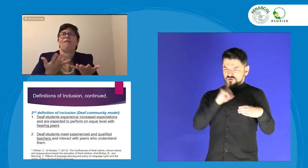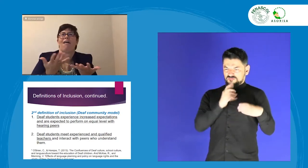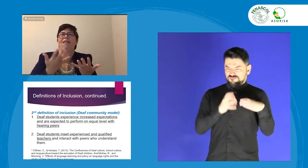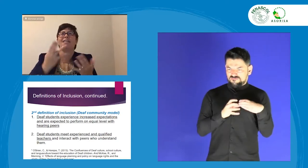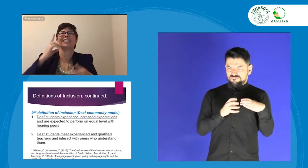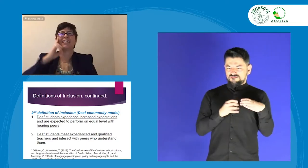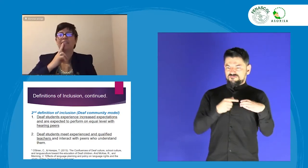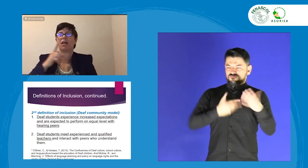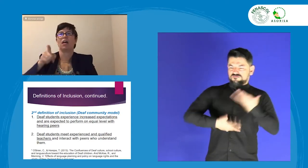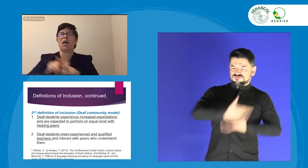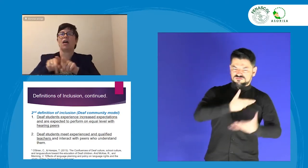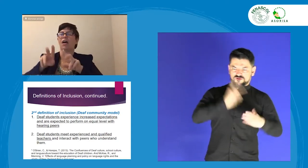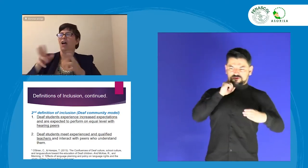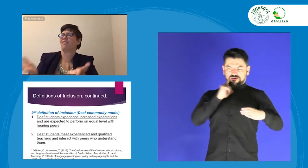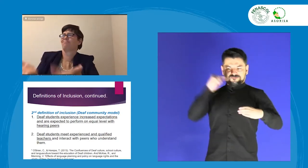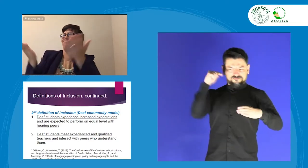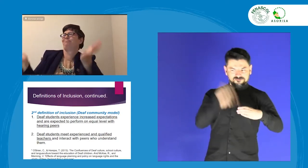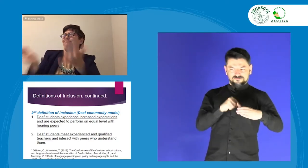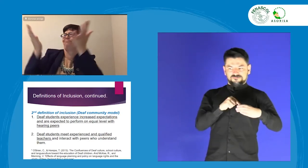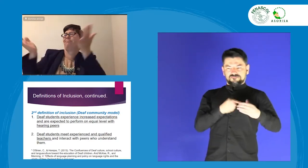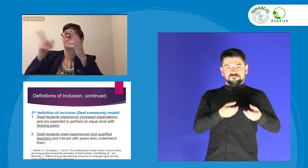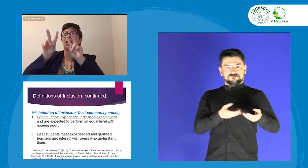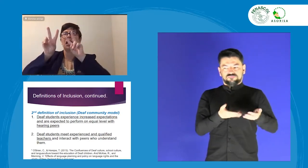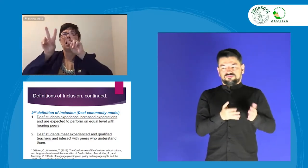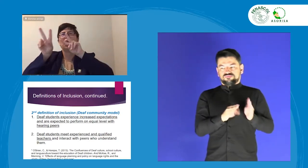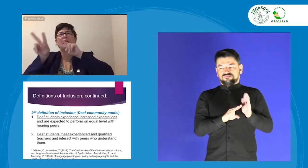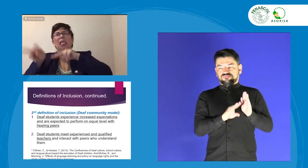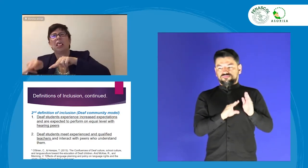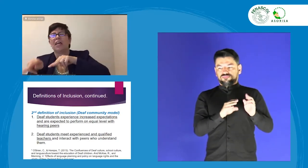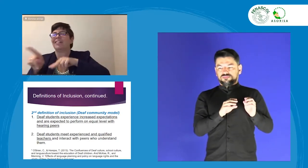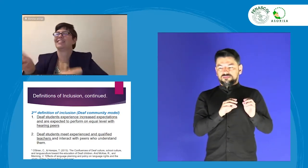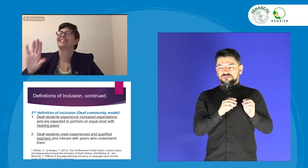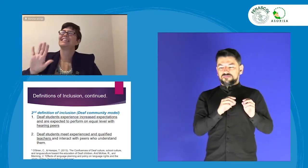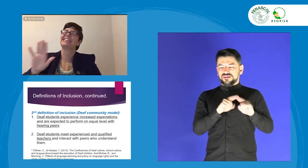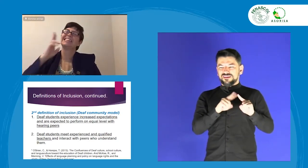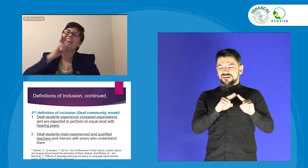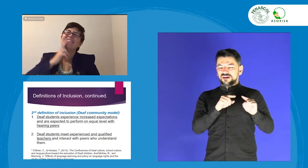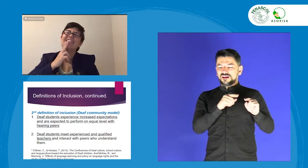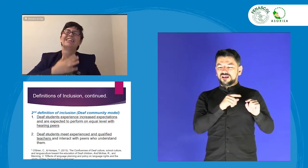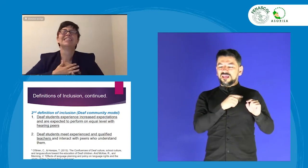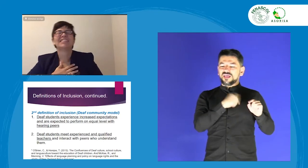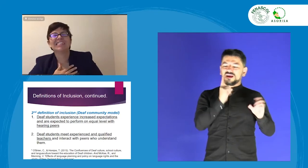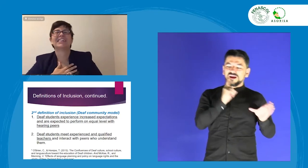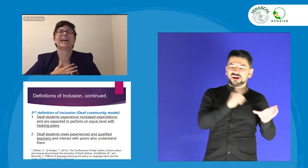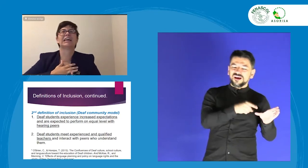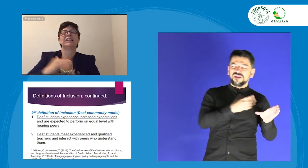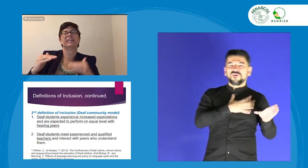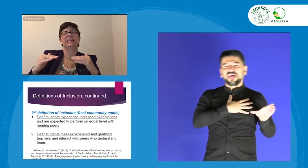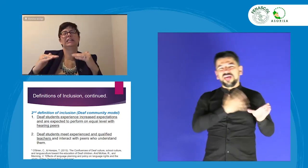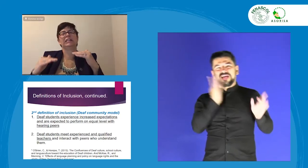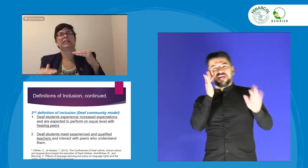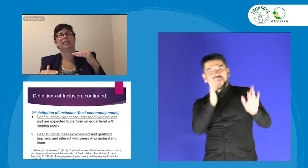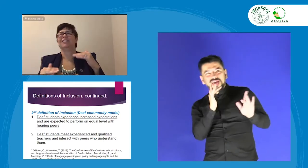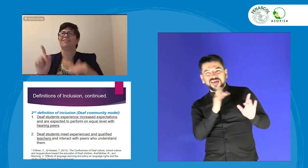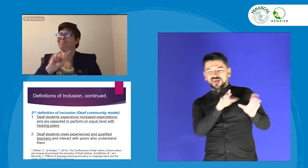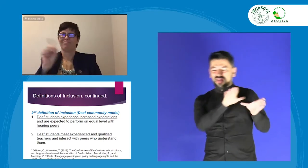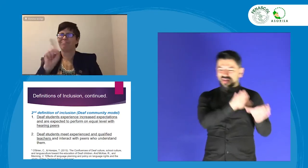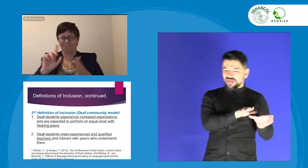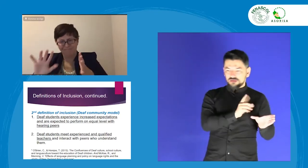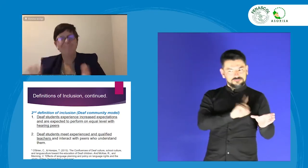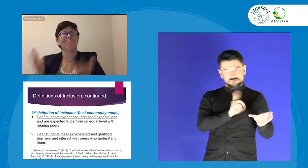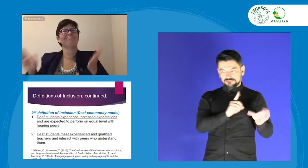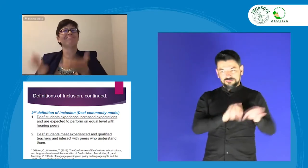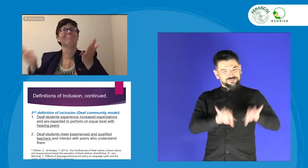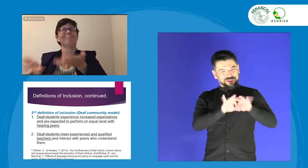pues, los estudiantes sordos que tienen sus pares sordos, que aprecian, que aman